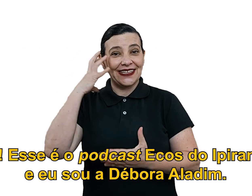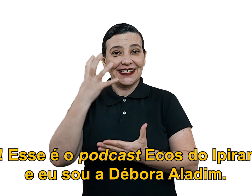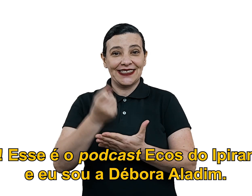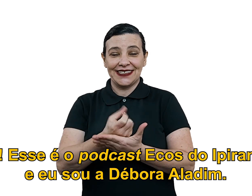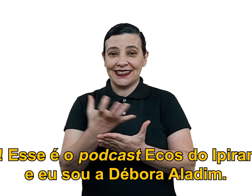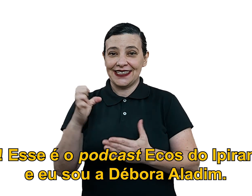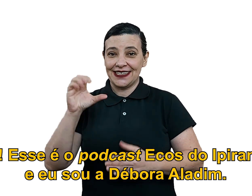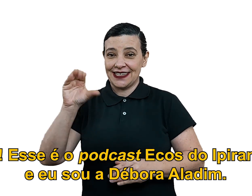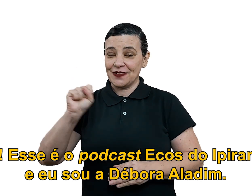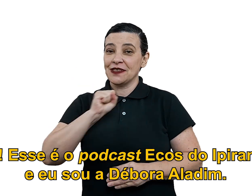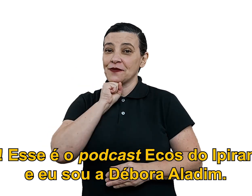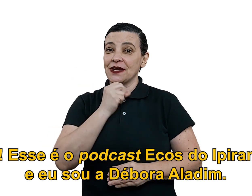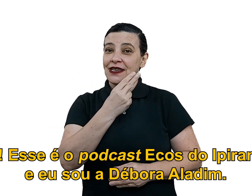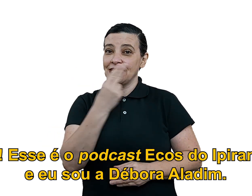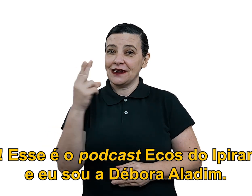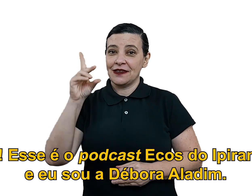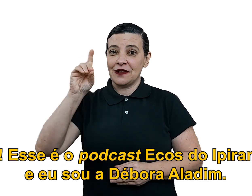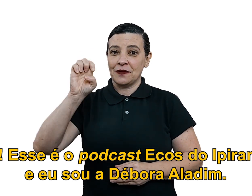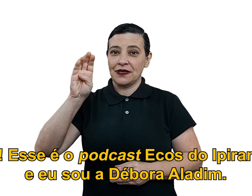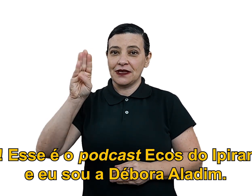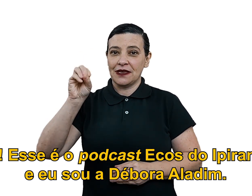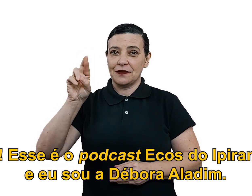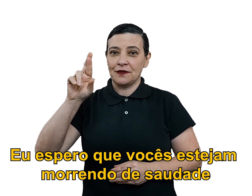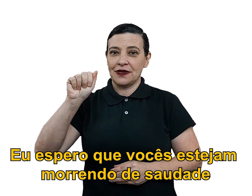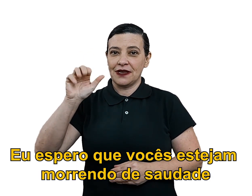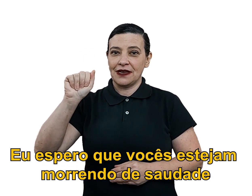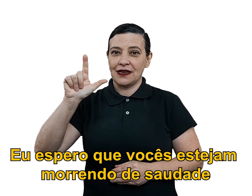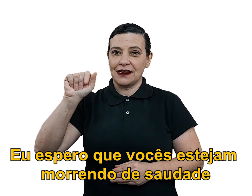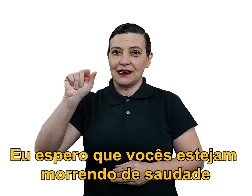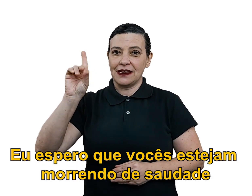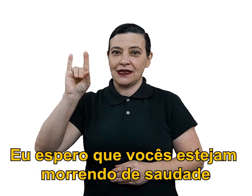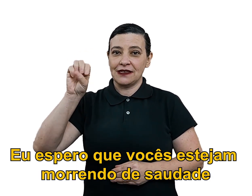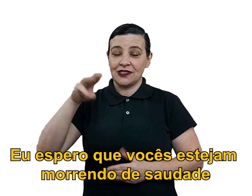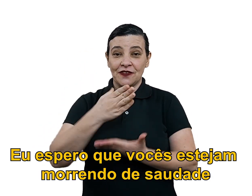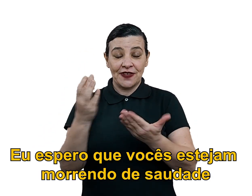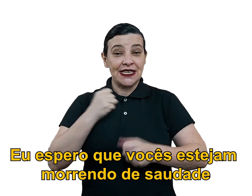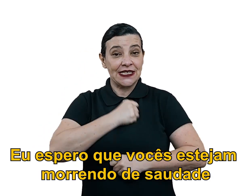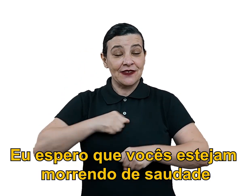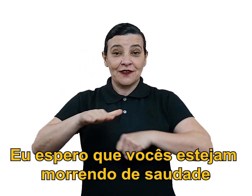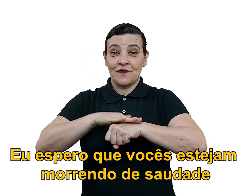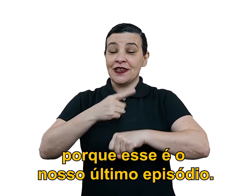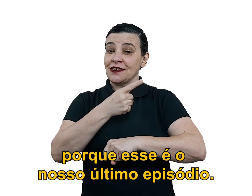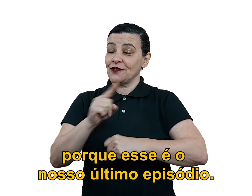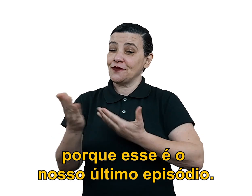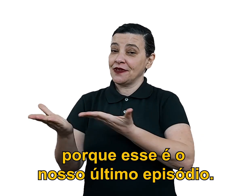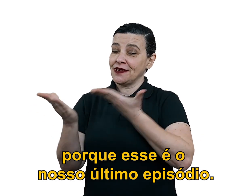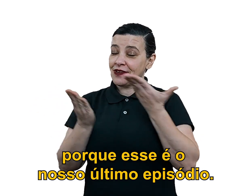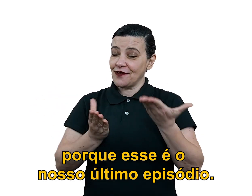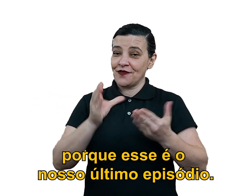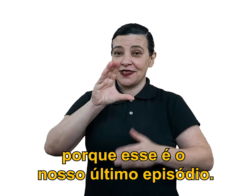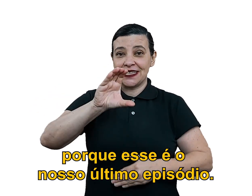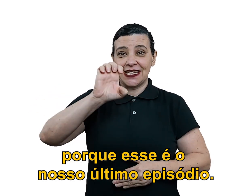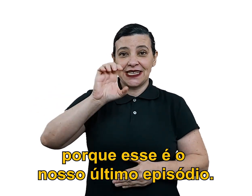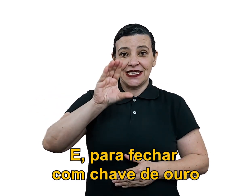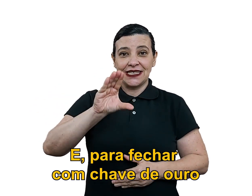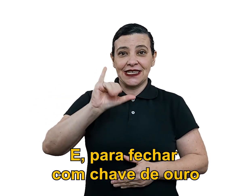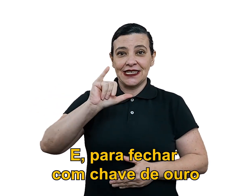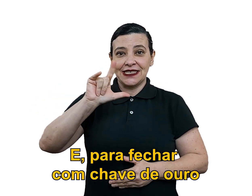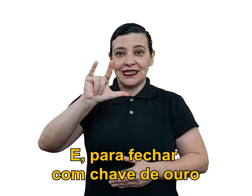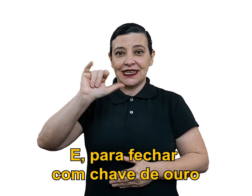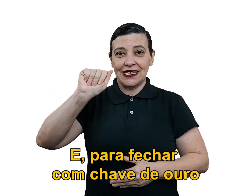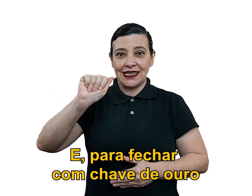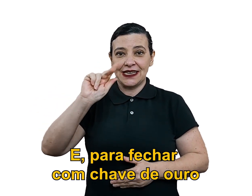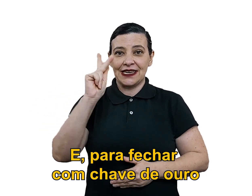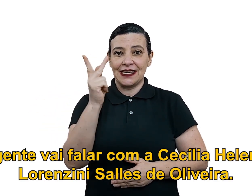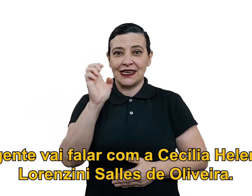Olá, esse é o podcast Ecos do Ipiranga e eu sou a Débora Aladim. Eu espero que vocês estejam morrendo de saudade porque esse é o nosso último episódio e para